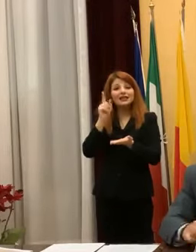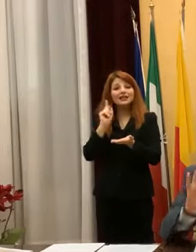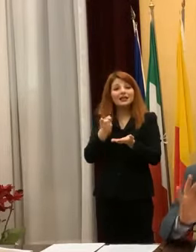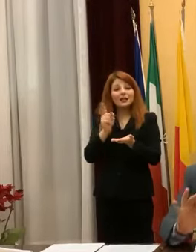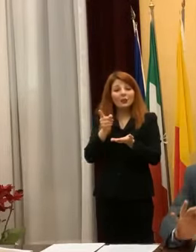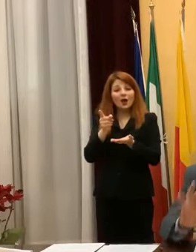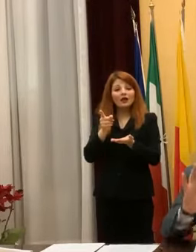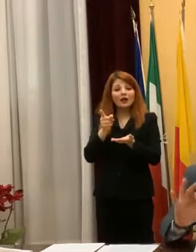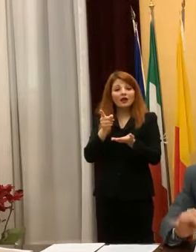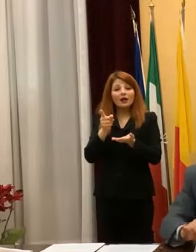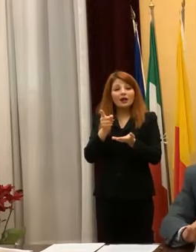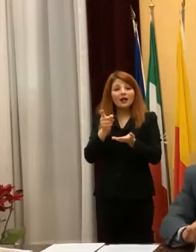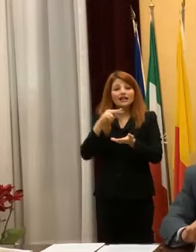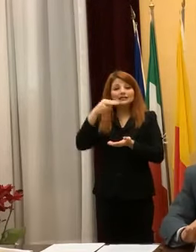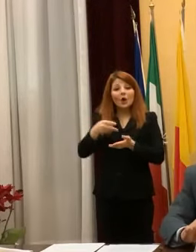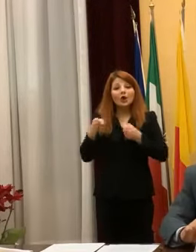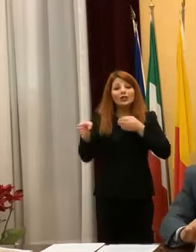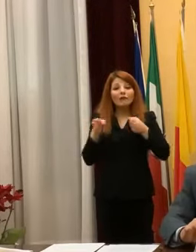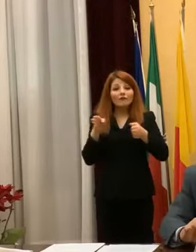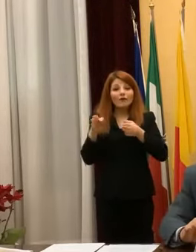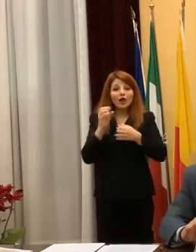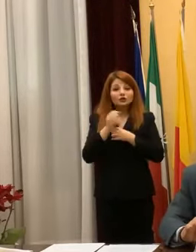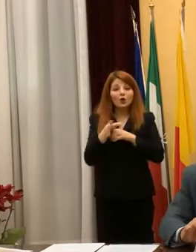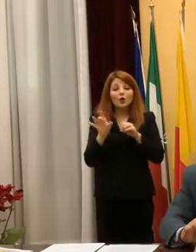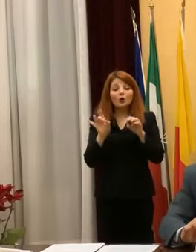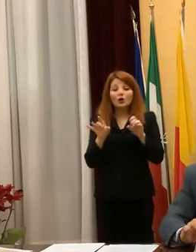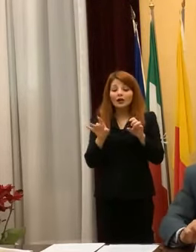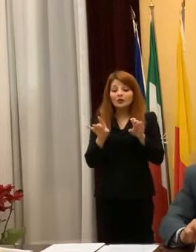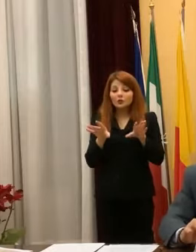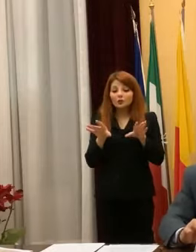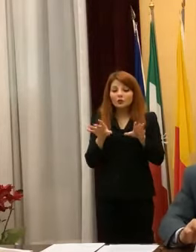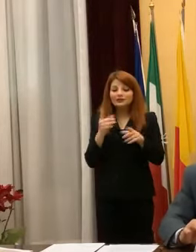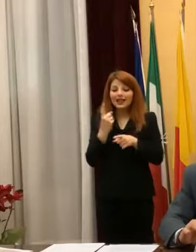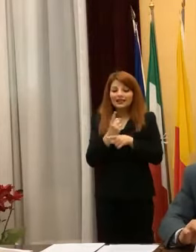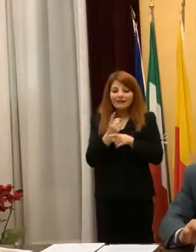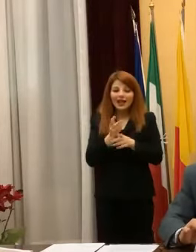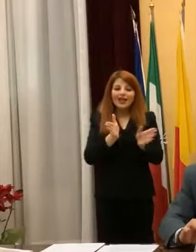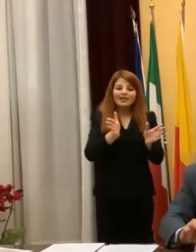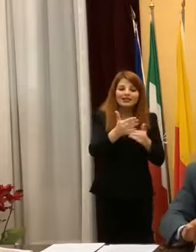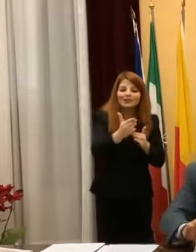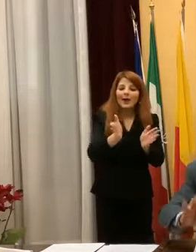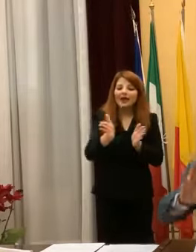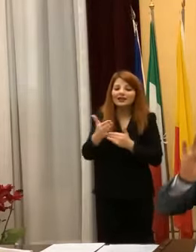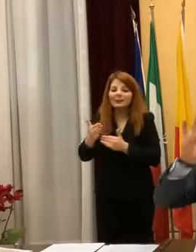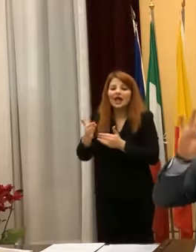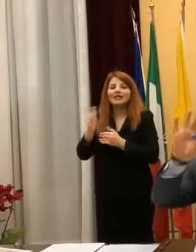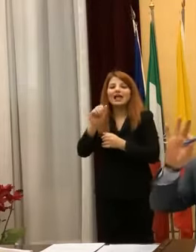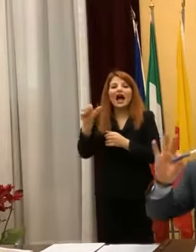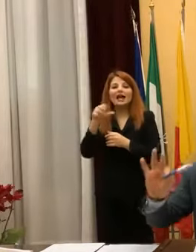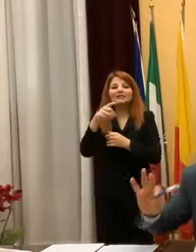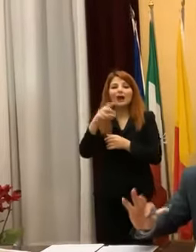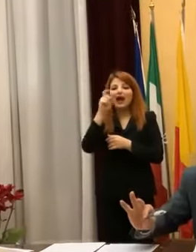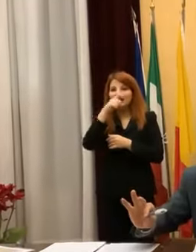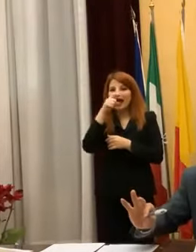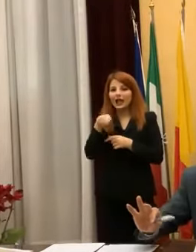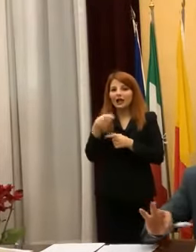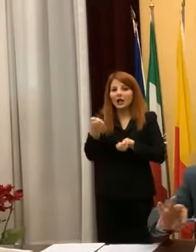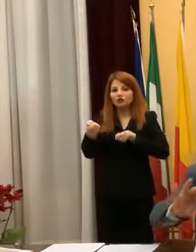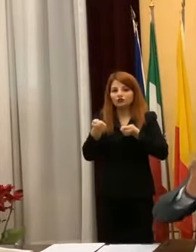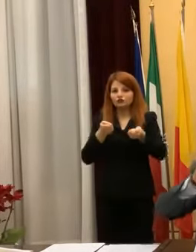unica nei processi e l'uniformità delle procedure di tutti i dipartimenti e i servizi dell'ASP di Catania,